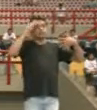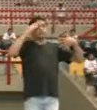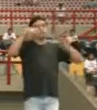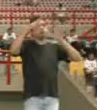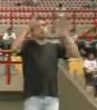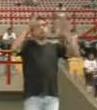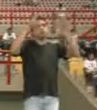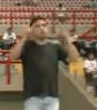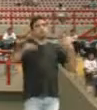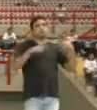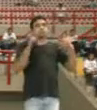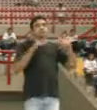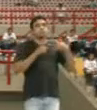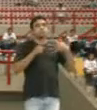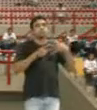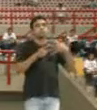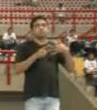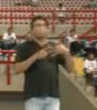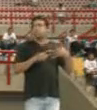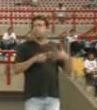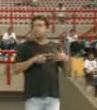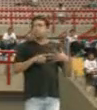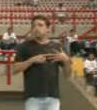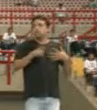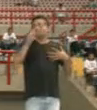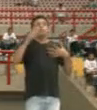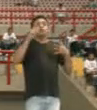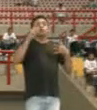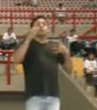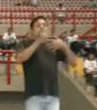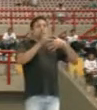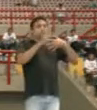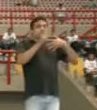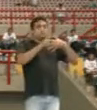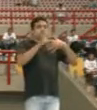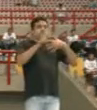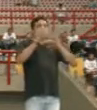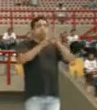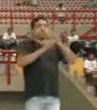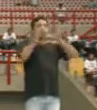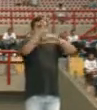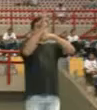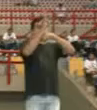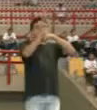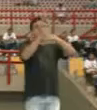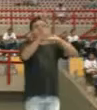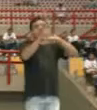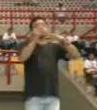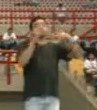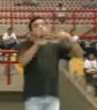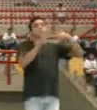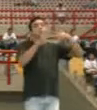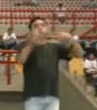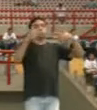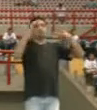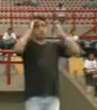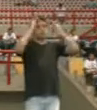do tema, tá certo? Competência 1, perdão, norma culta. Desculpe. Competência 2, atendimento à